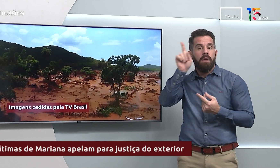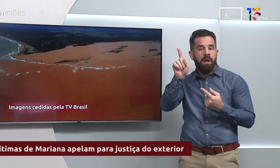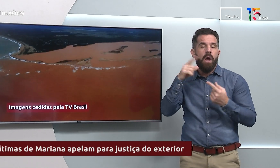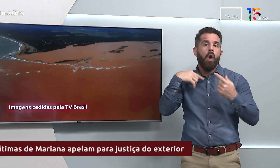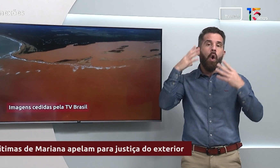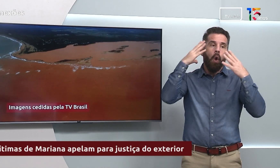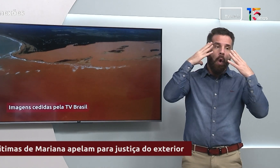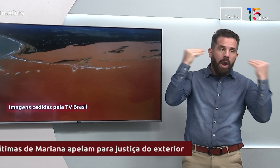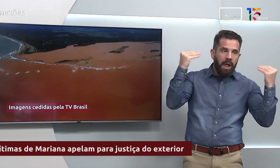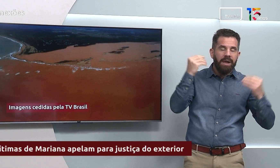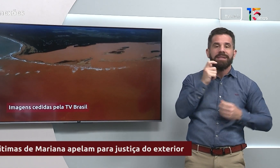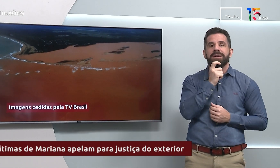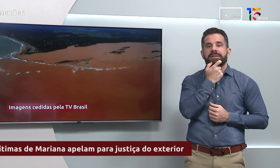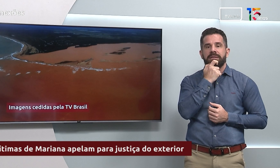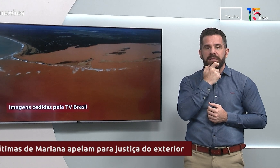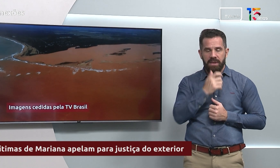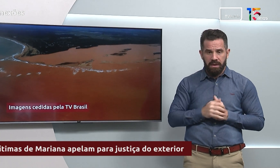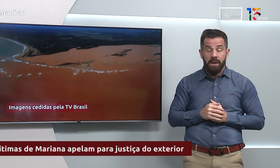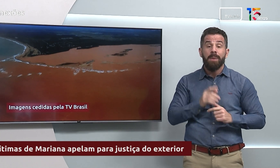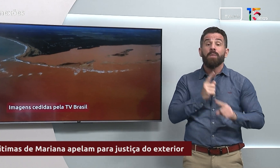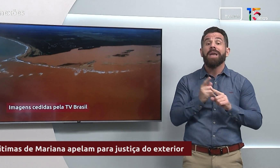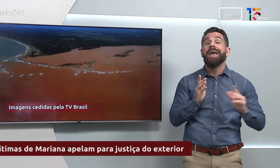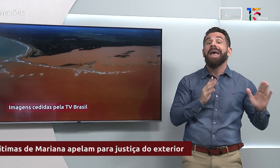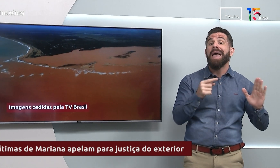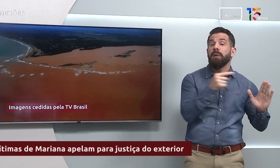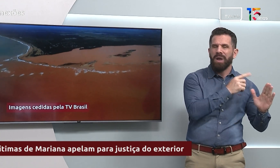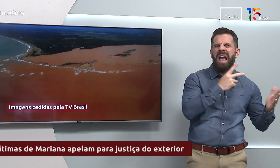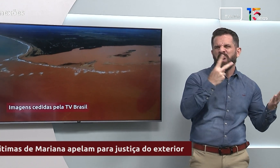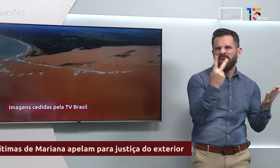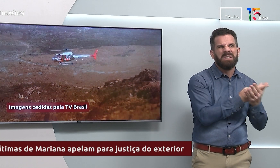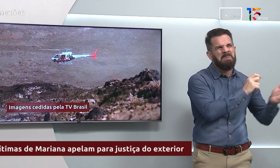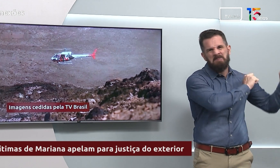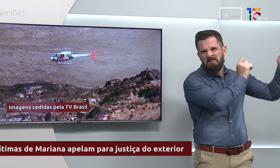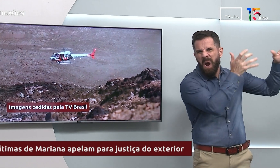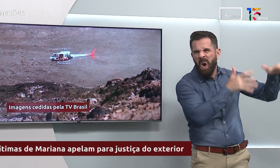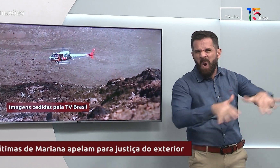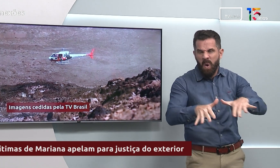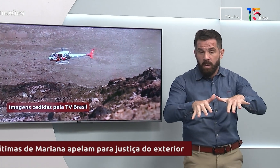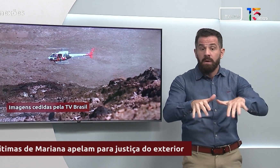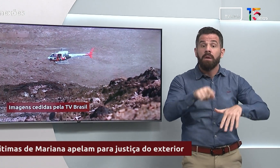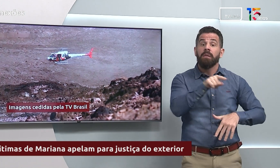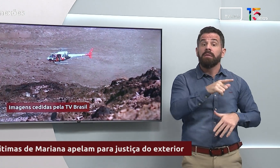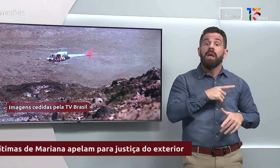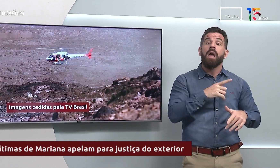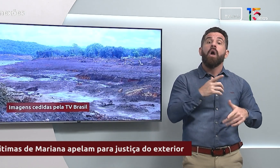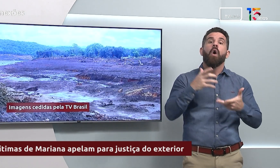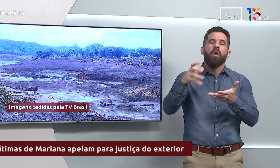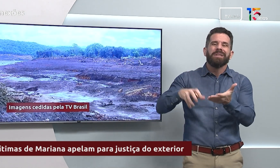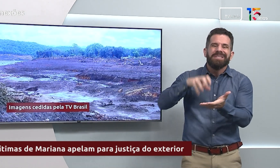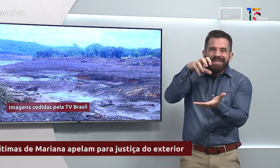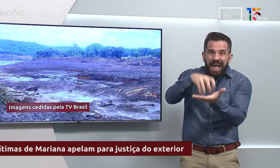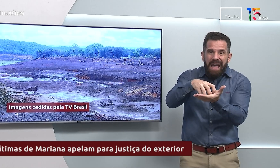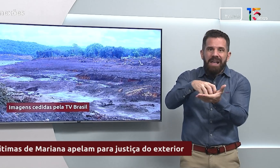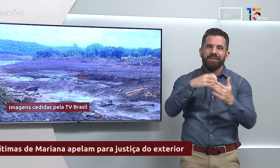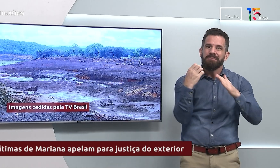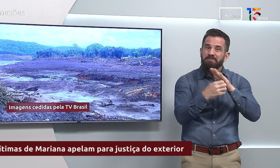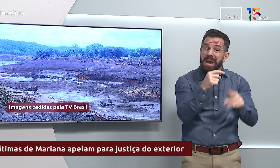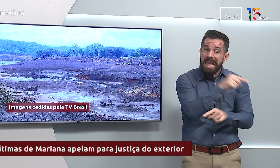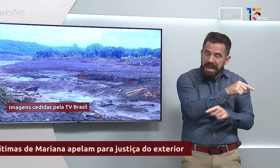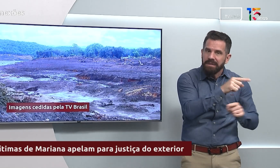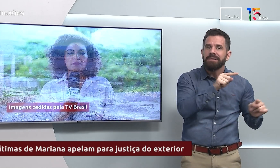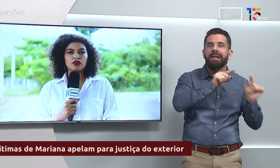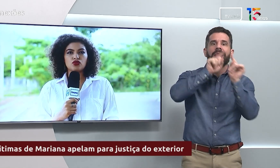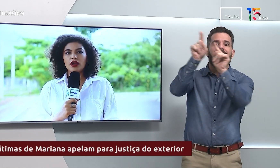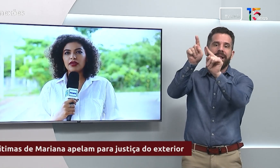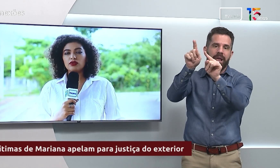Inglaterra. Isso porque, na época da catástrofe, as sedes das mineradoras ficavam nesses países. A expectativa é que na Inglaterra a